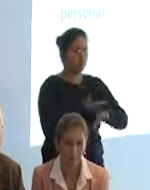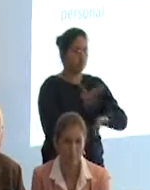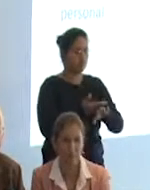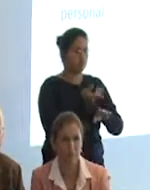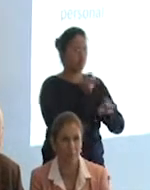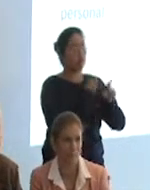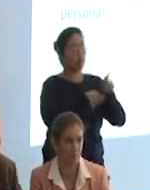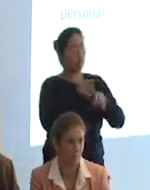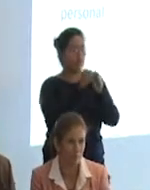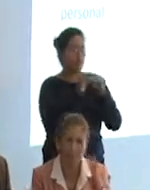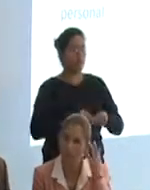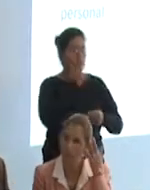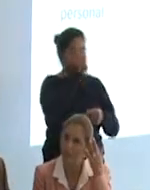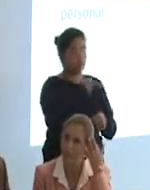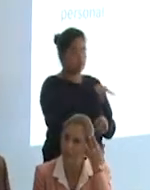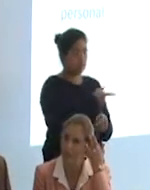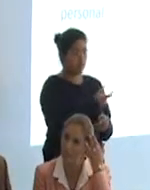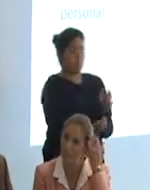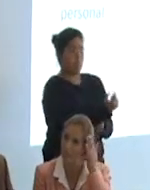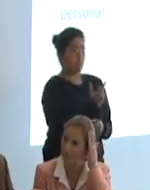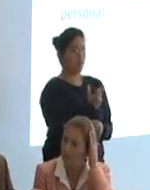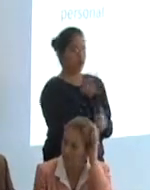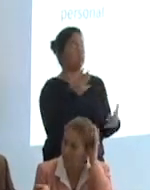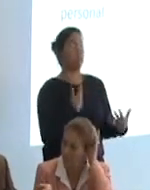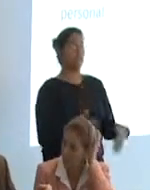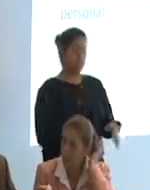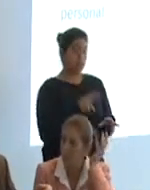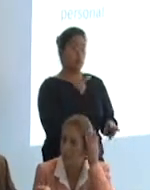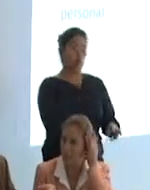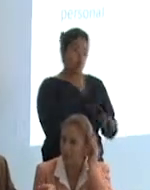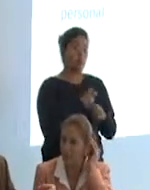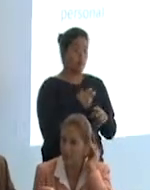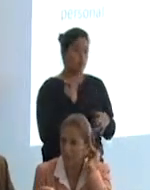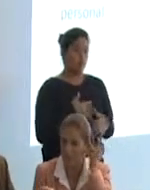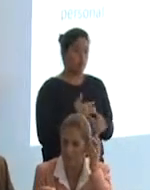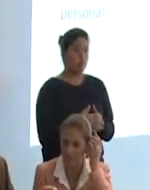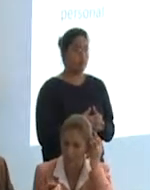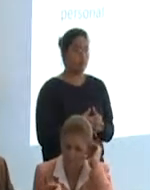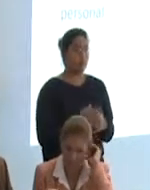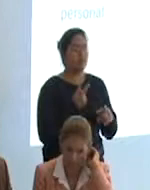algún tipo de evaluación. Es una pregunta muy compleja y que toca